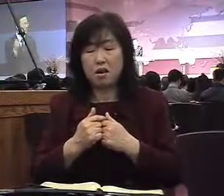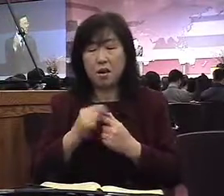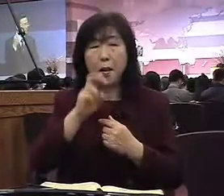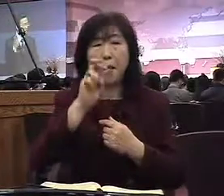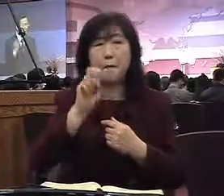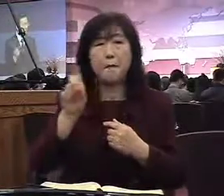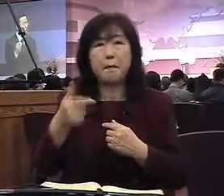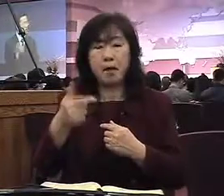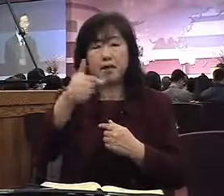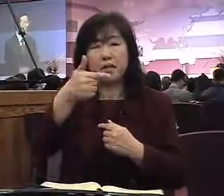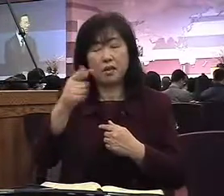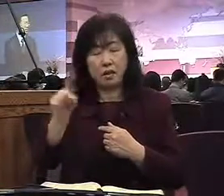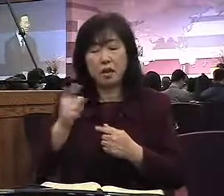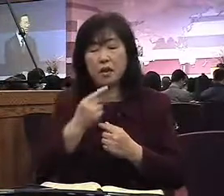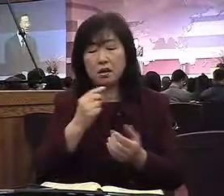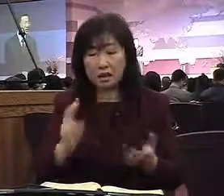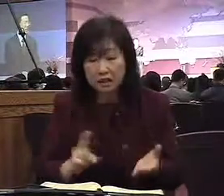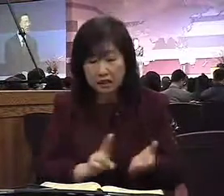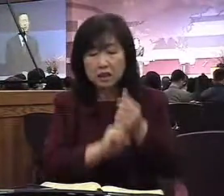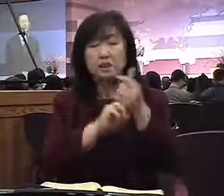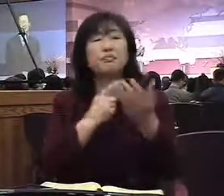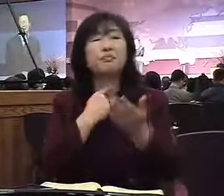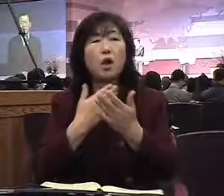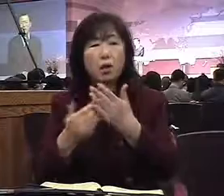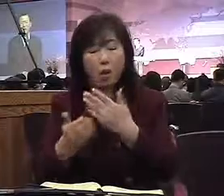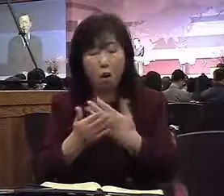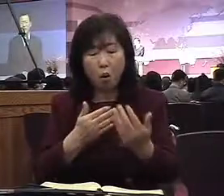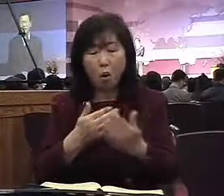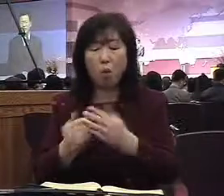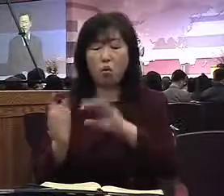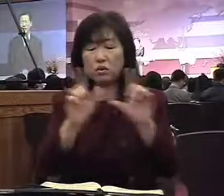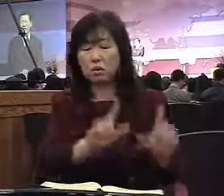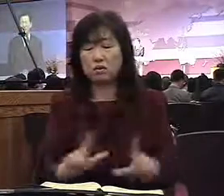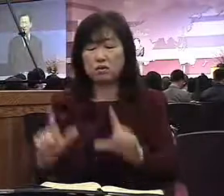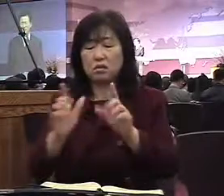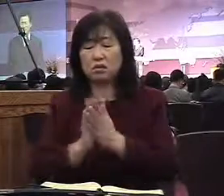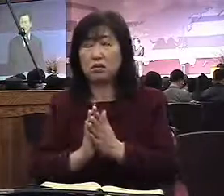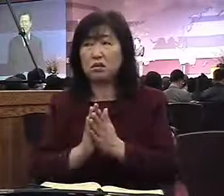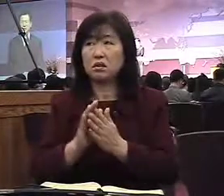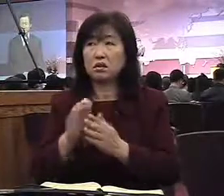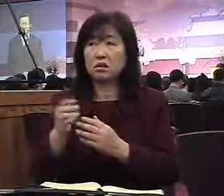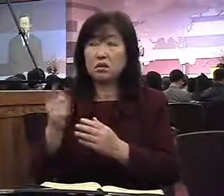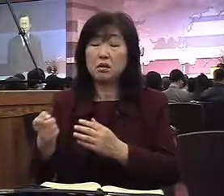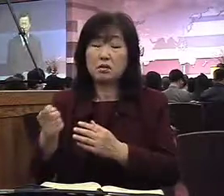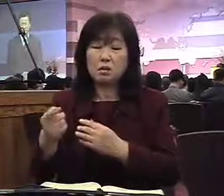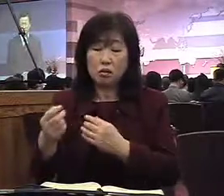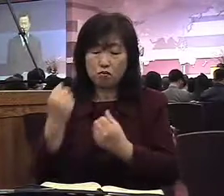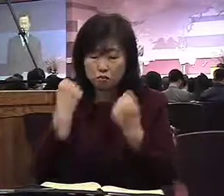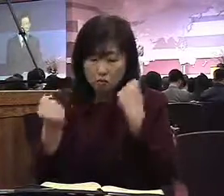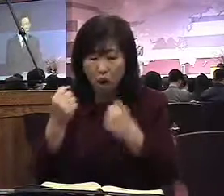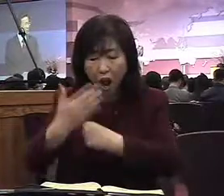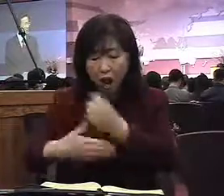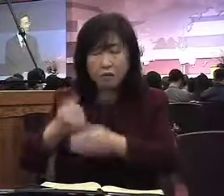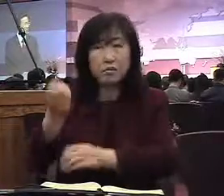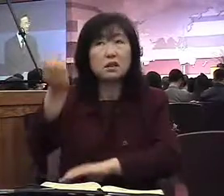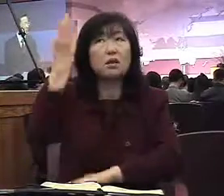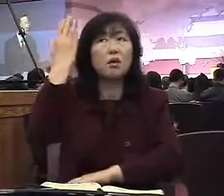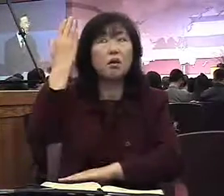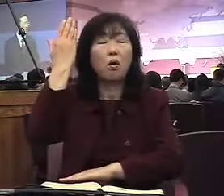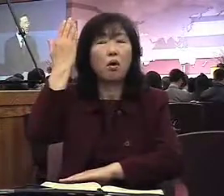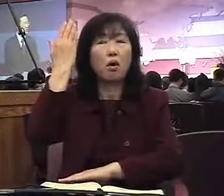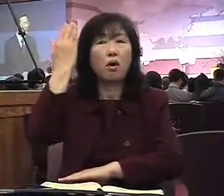저들은 체험하면서 살았습니다. 그럼에도 불구하고 저들은 하나님을 잊었습니다. 그래서